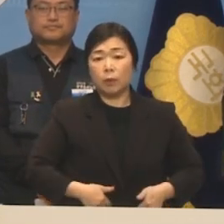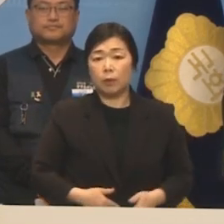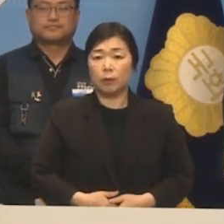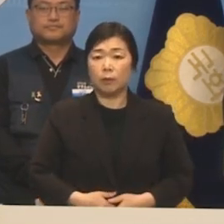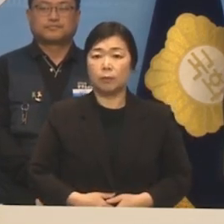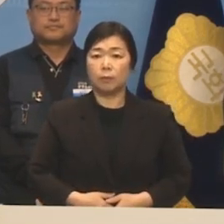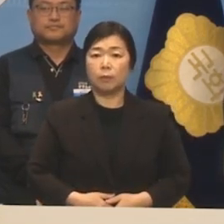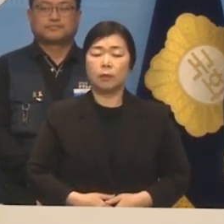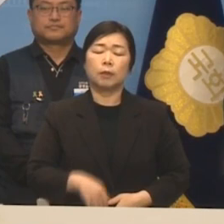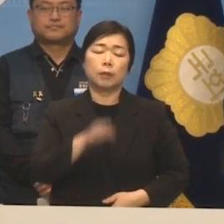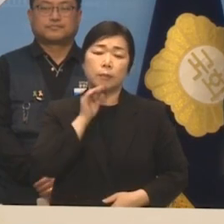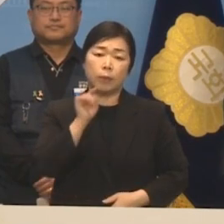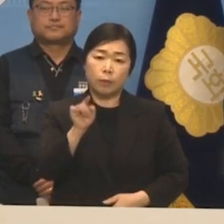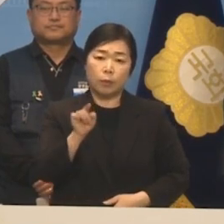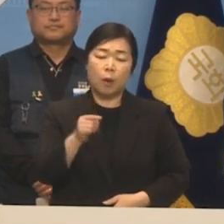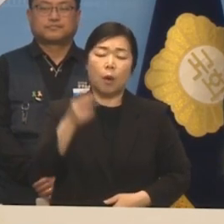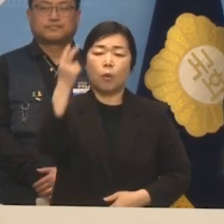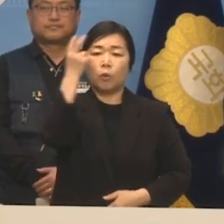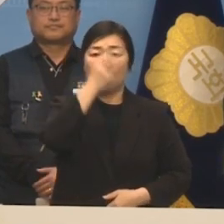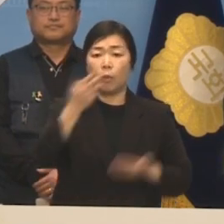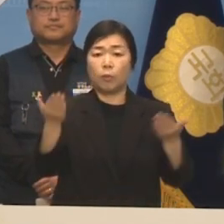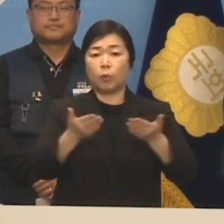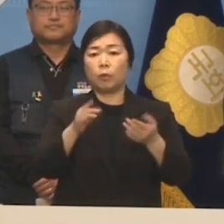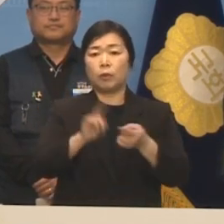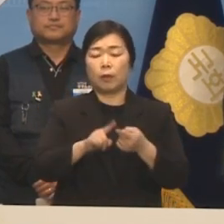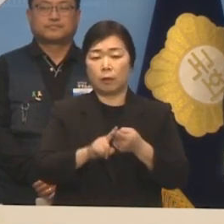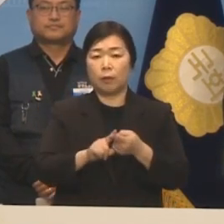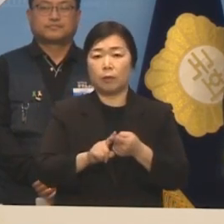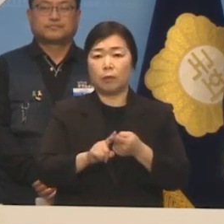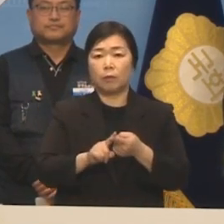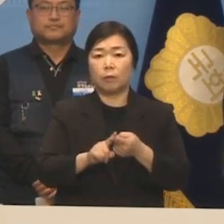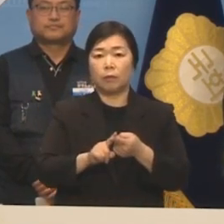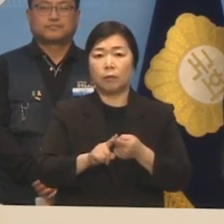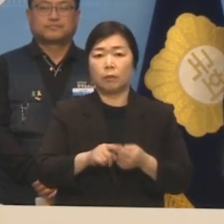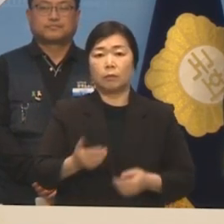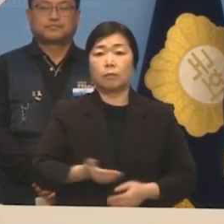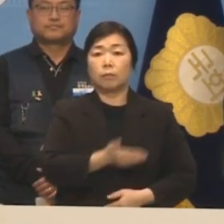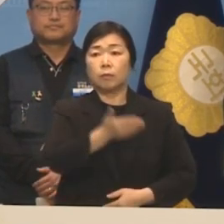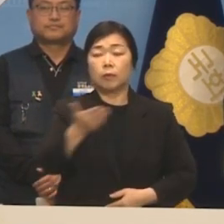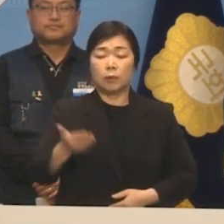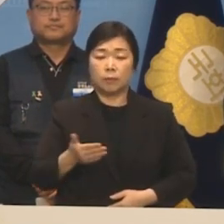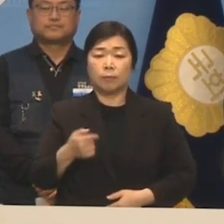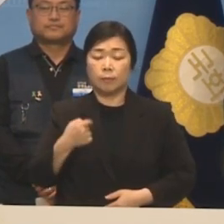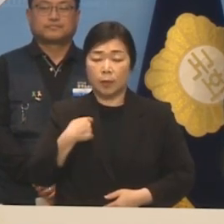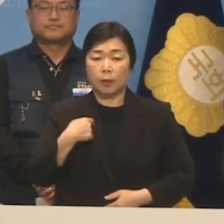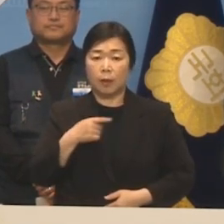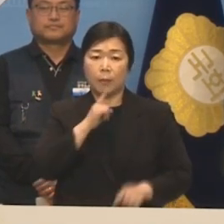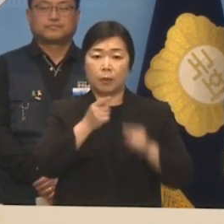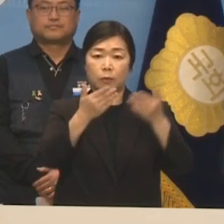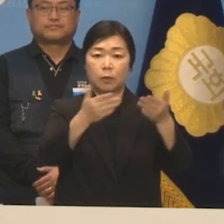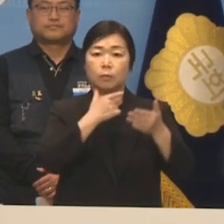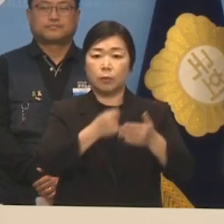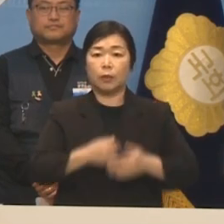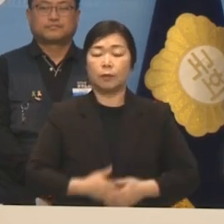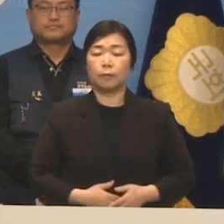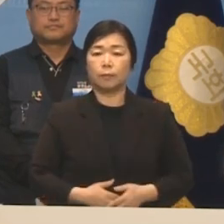바로 그것이 돌봄노동의 영역이라고 하는 것을 본 의원은 강조하고